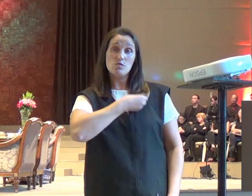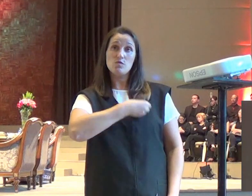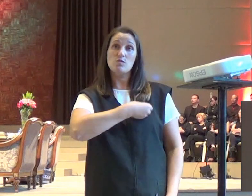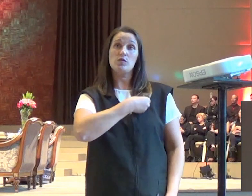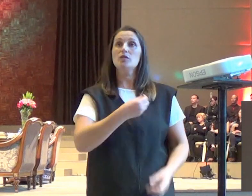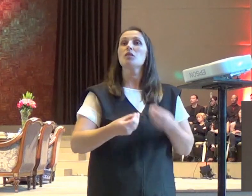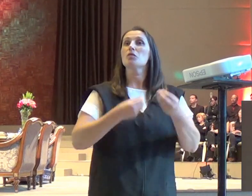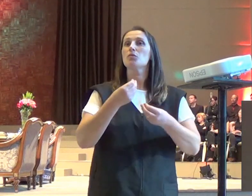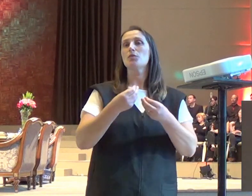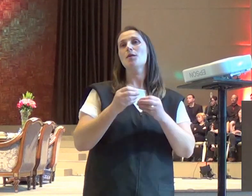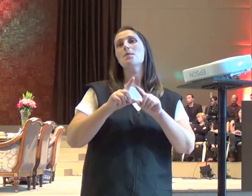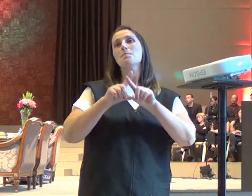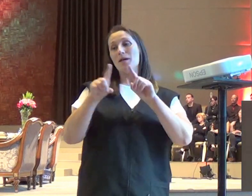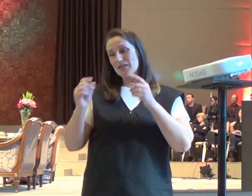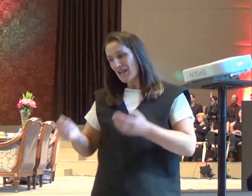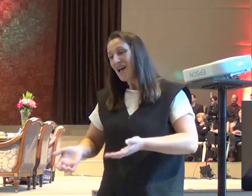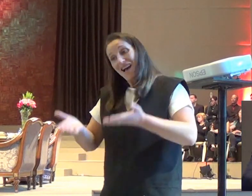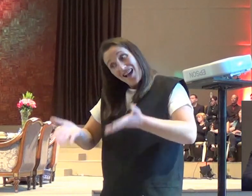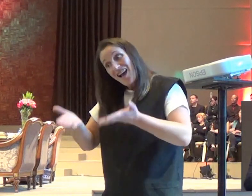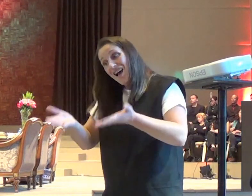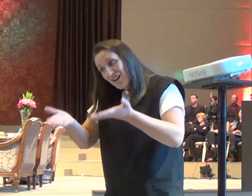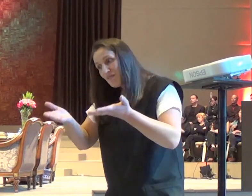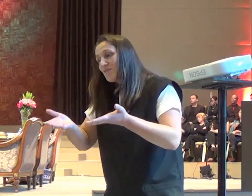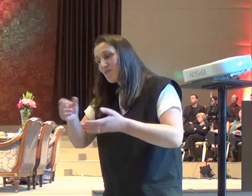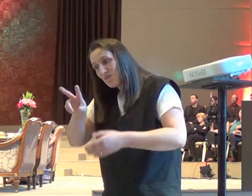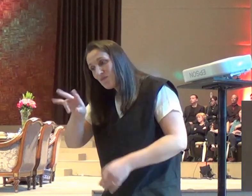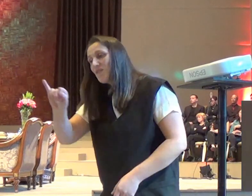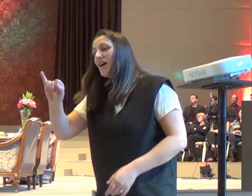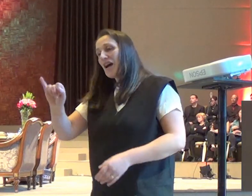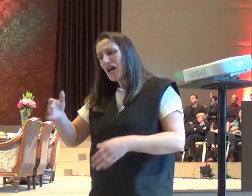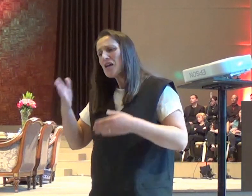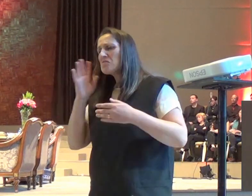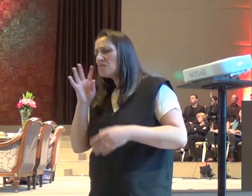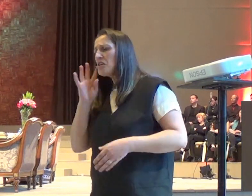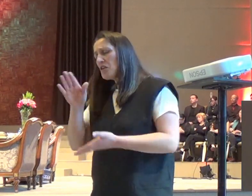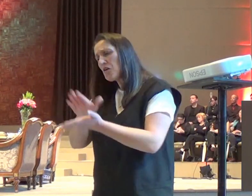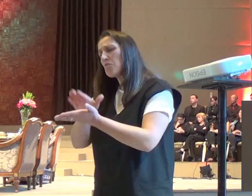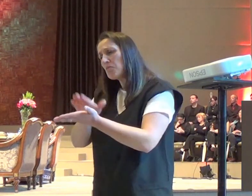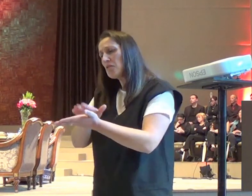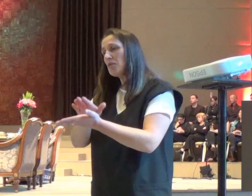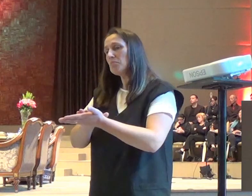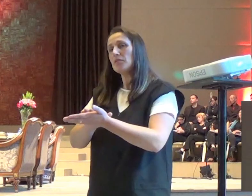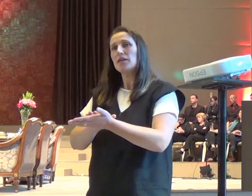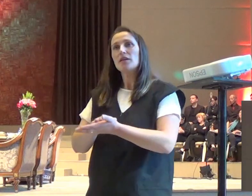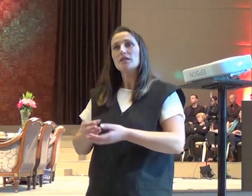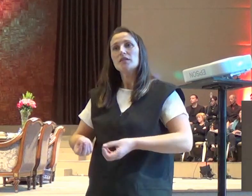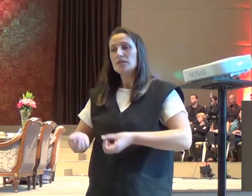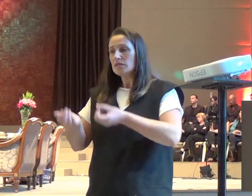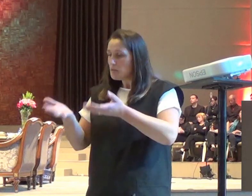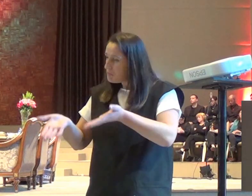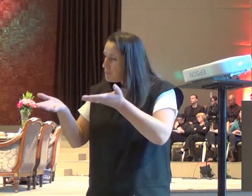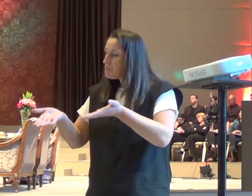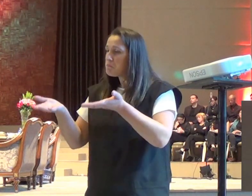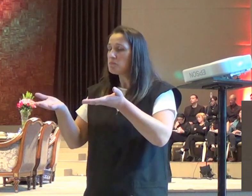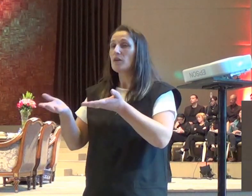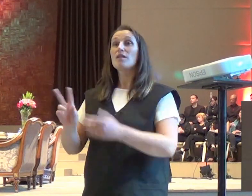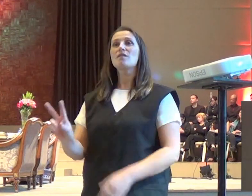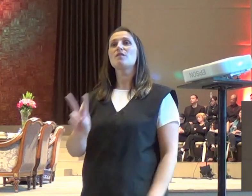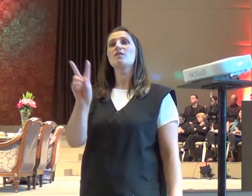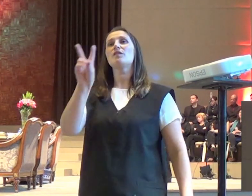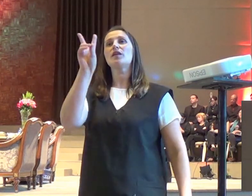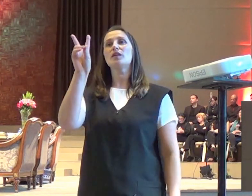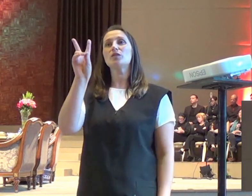motivar os nossos filhos, colocar para cima, dar um senso de valia, de valor,